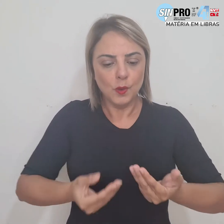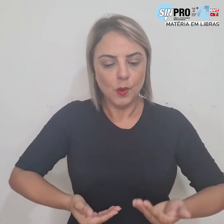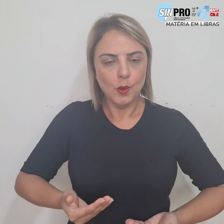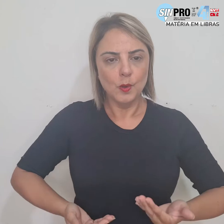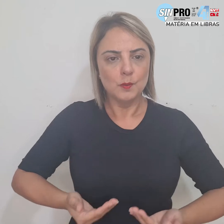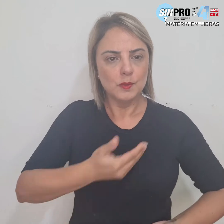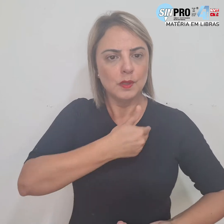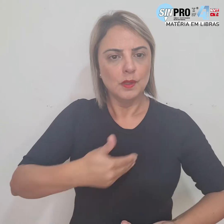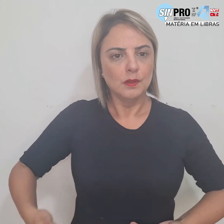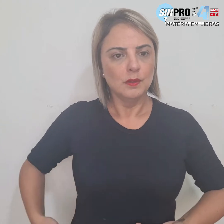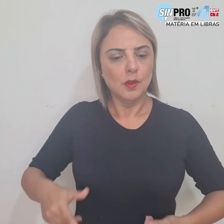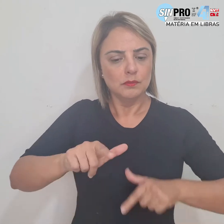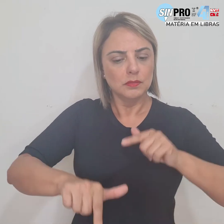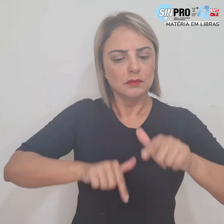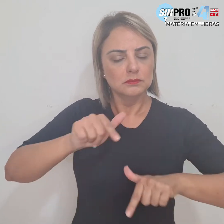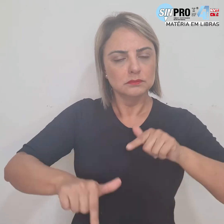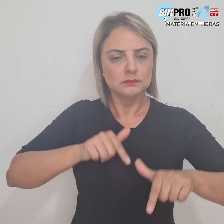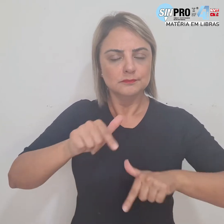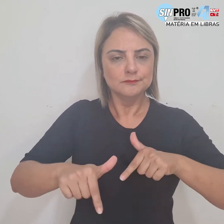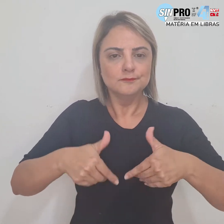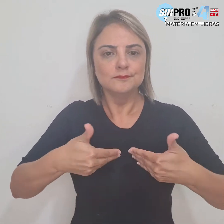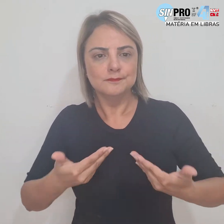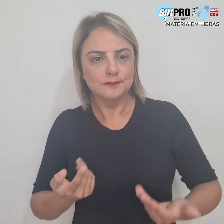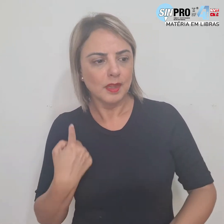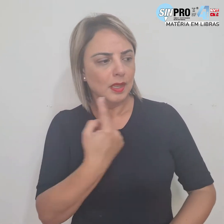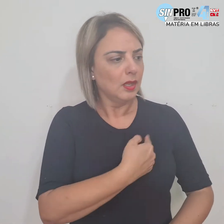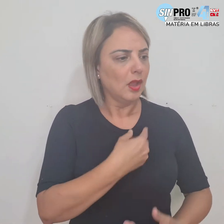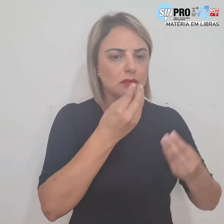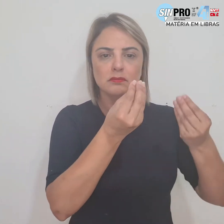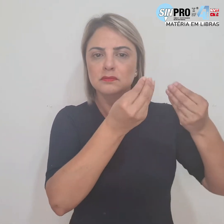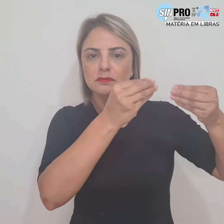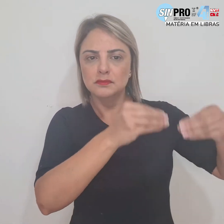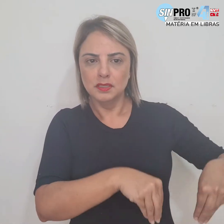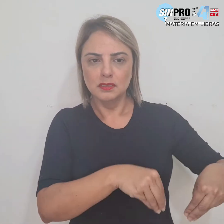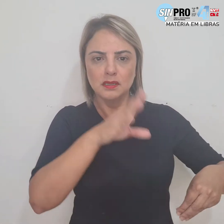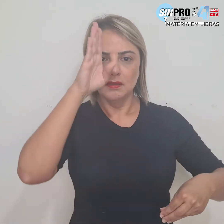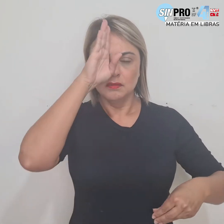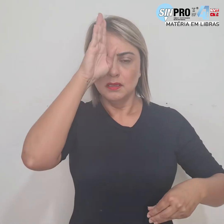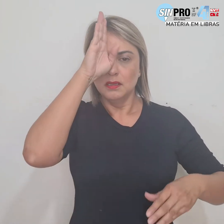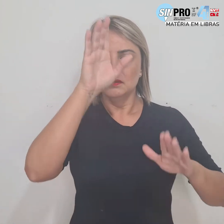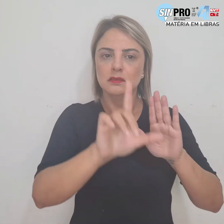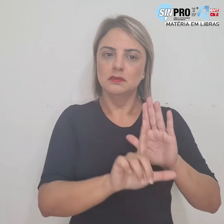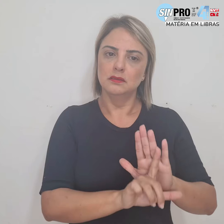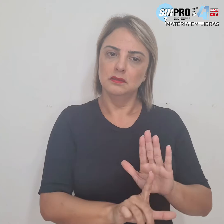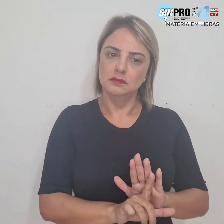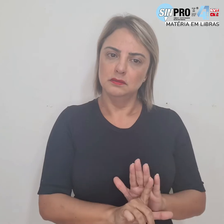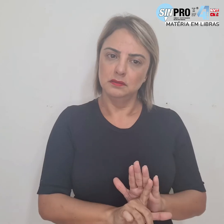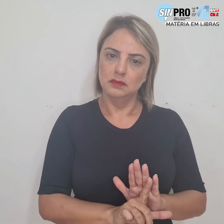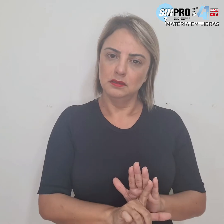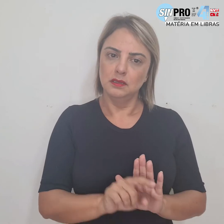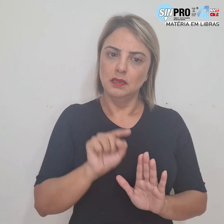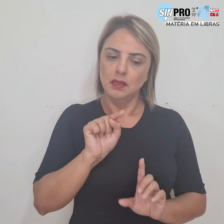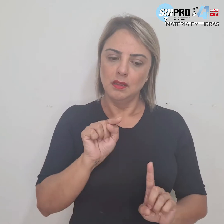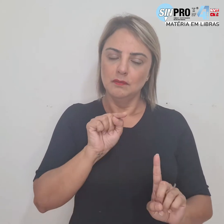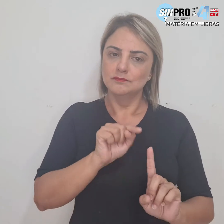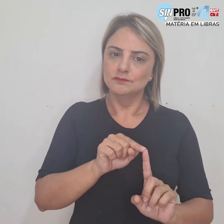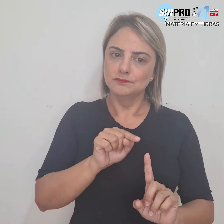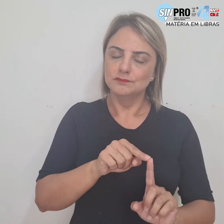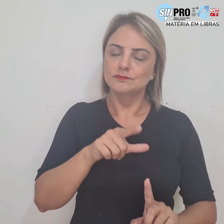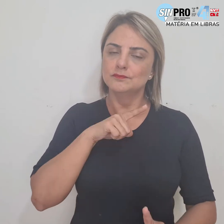dos servidores públicos, estamos, de certa maneira, prejudicando o princípio da legalidade. Nesse sentido,